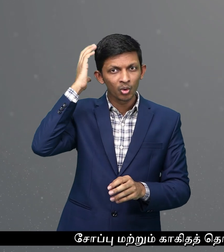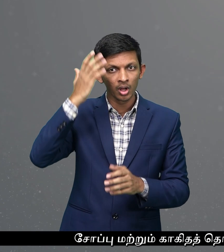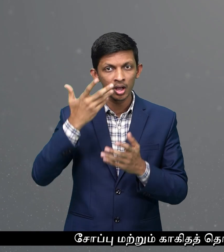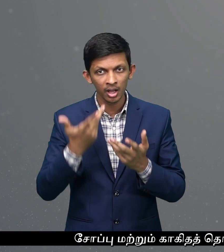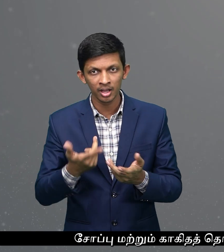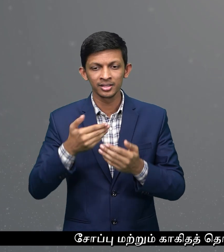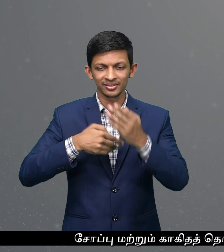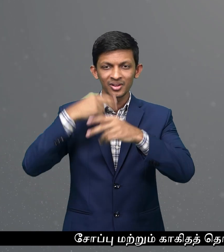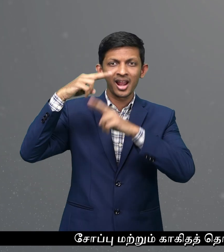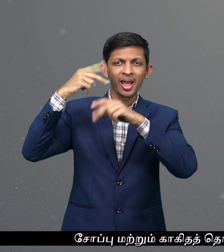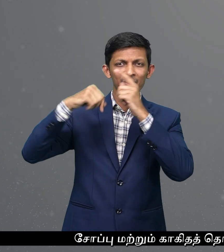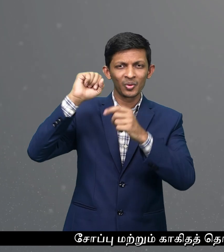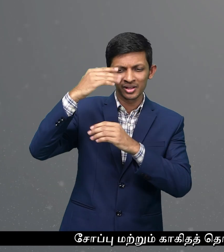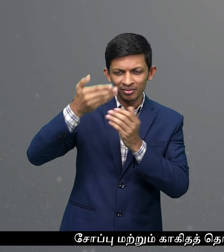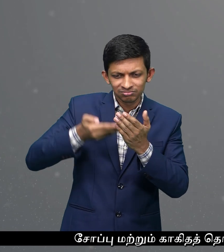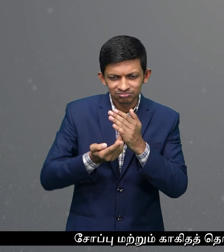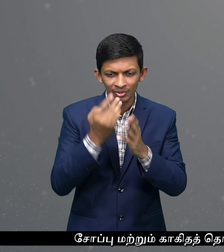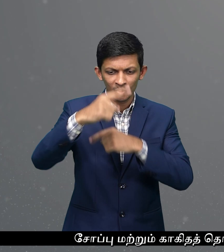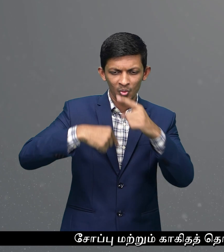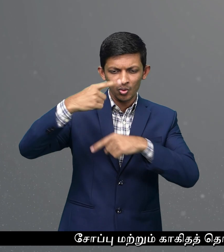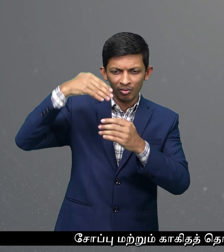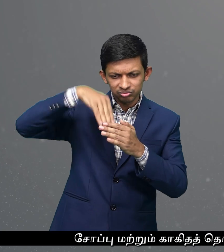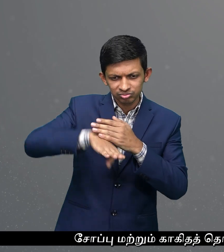சோப்பு மற்றும் காகித தொழில்களில் பயன்படுத்தப்படுகிறது.